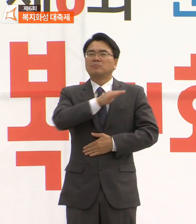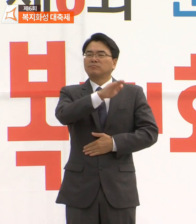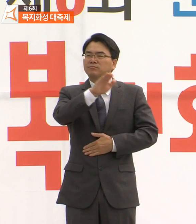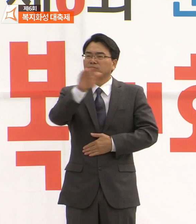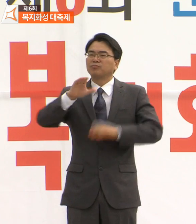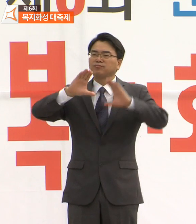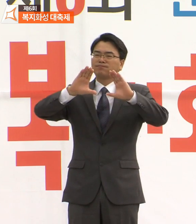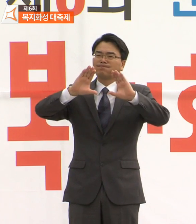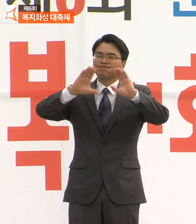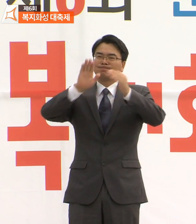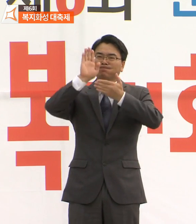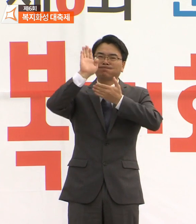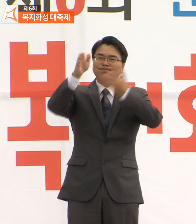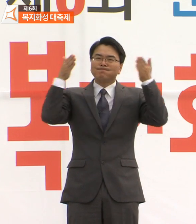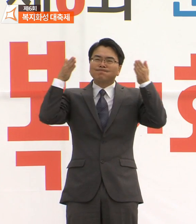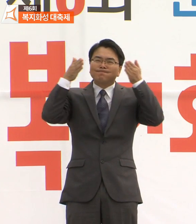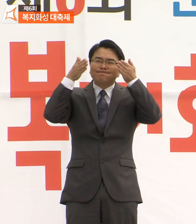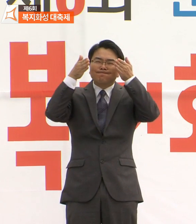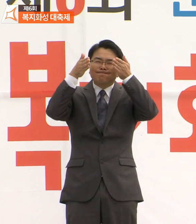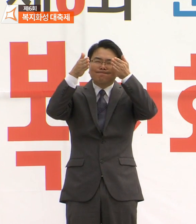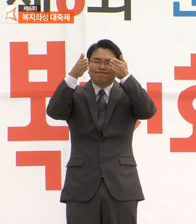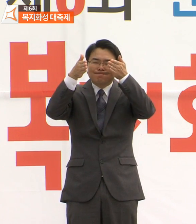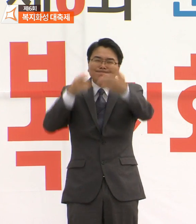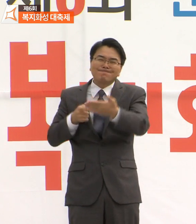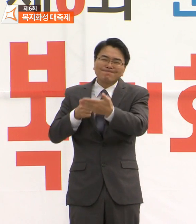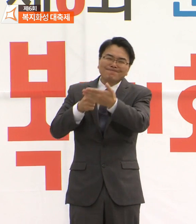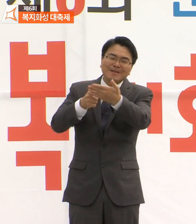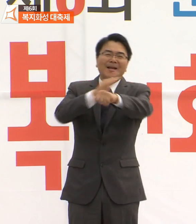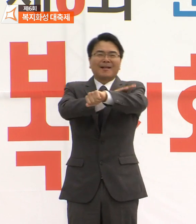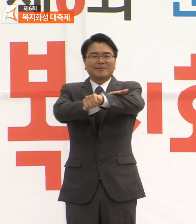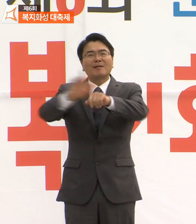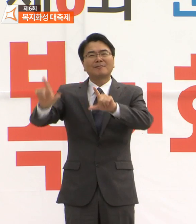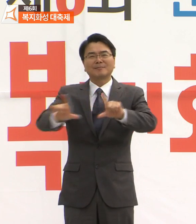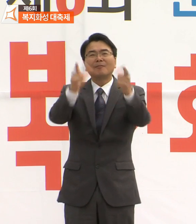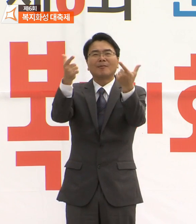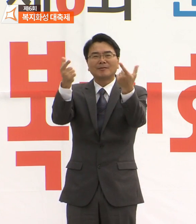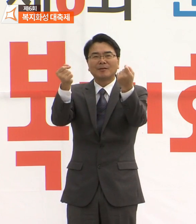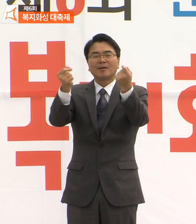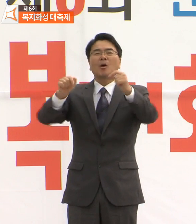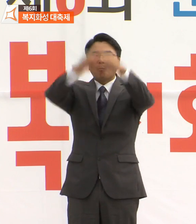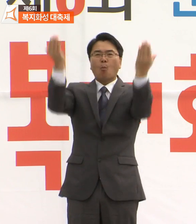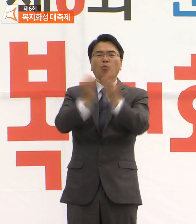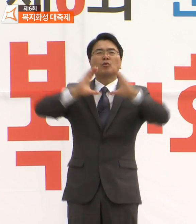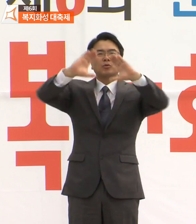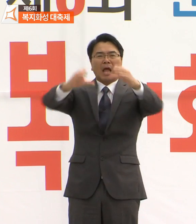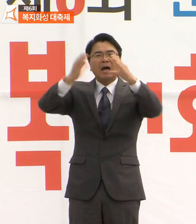우리나라가 정말 앞만 보고 걸어와서 정말 잘 사는 나라가 됐습니다. 세계 10위권, 12위, 13위.